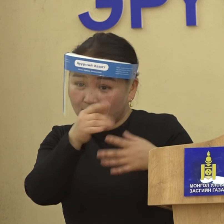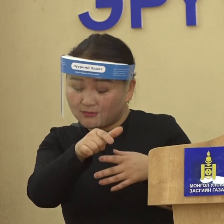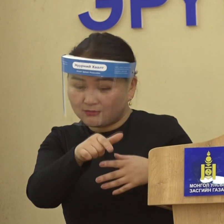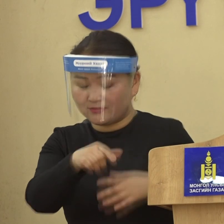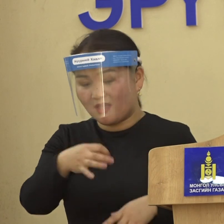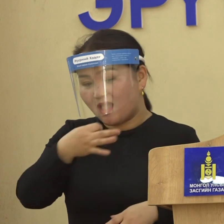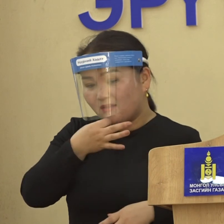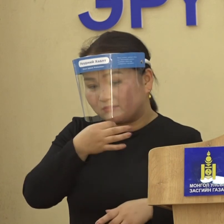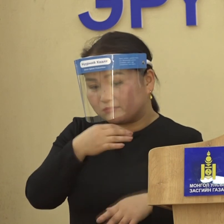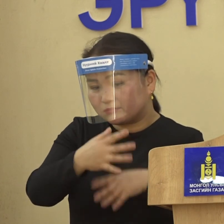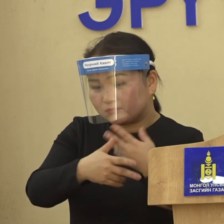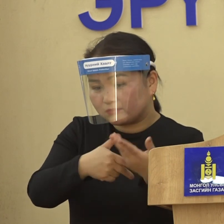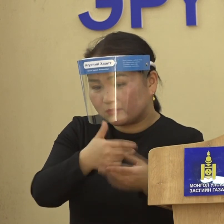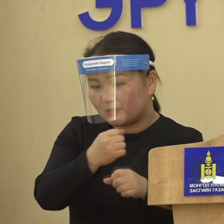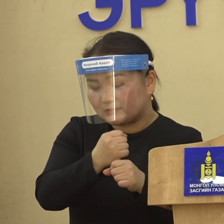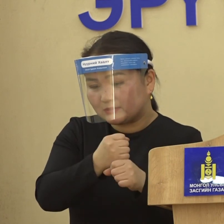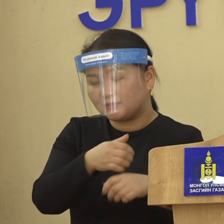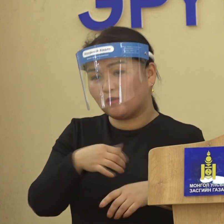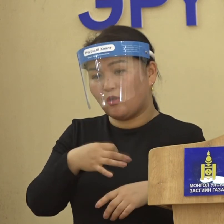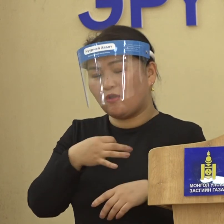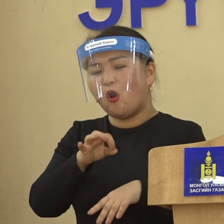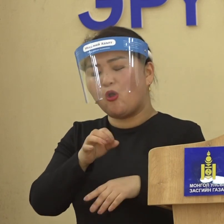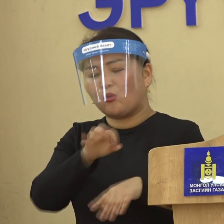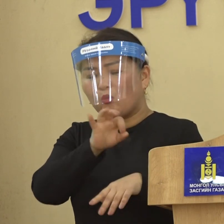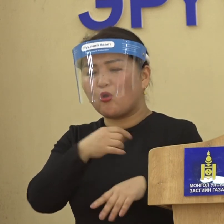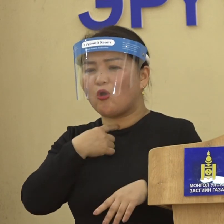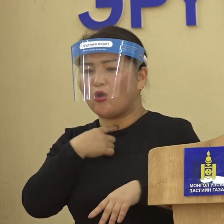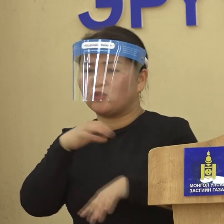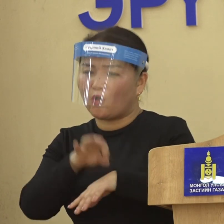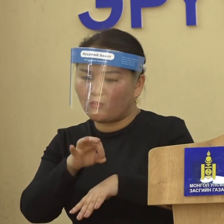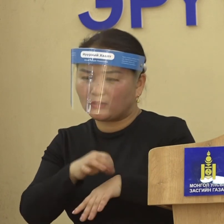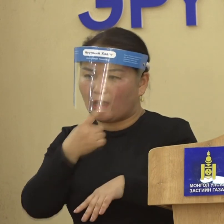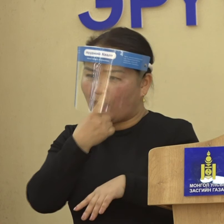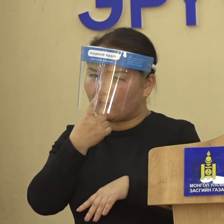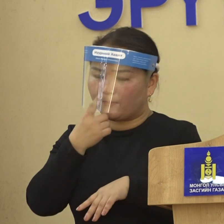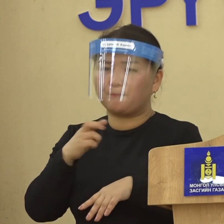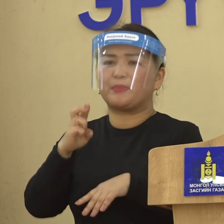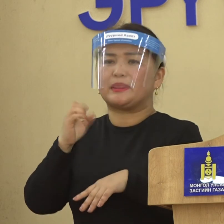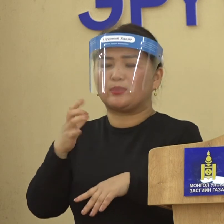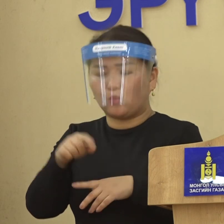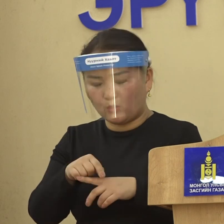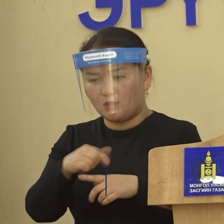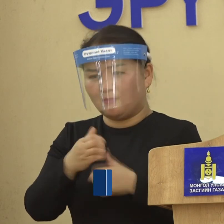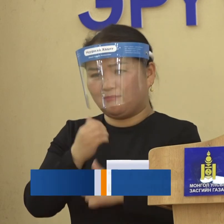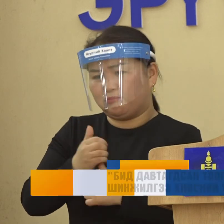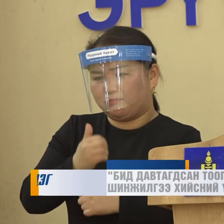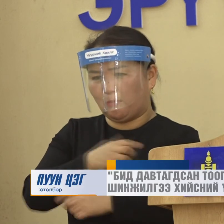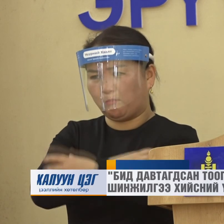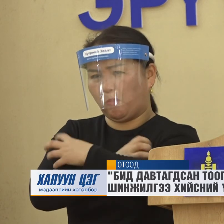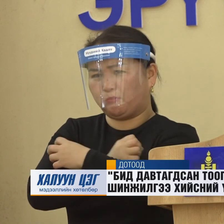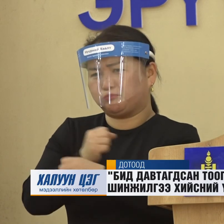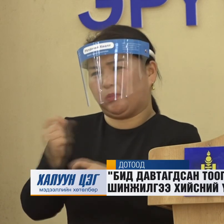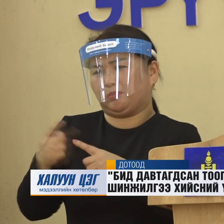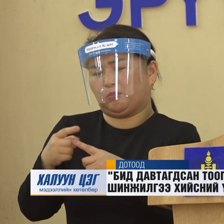иммунитет шинжилгээнд нь бол та нартай урд нь хэдийд байгаа хоол өвдөх, хамар бичүүрэх, гүйлгэх, орчин өвдөх,